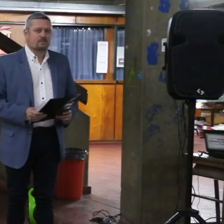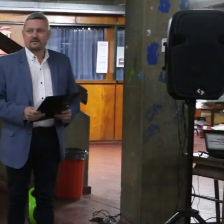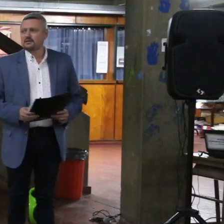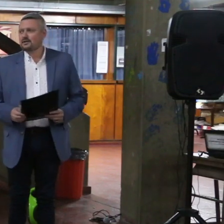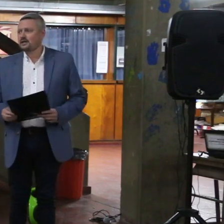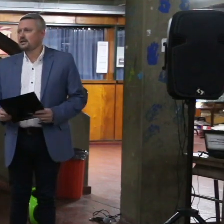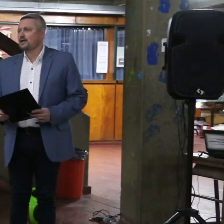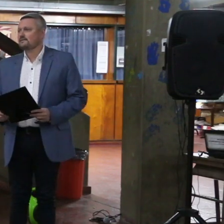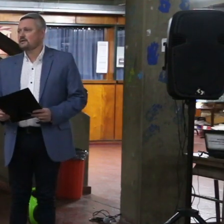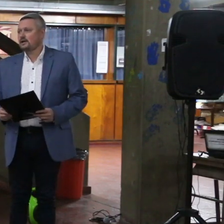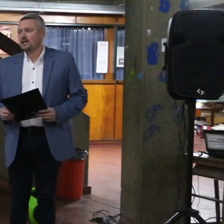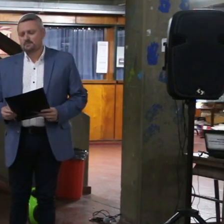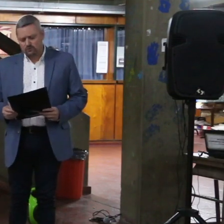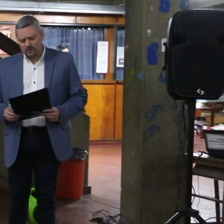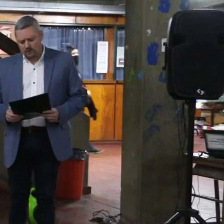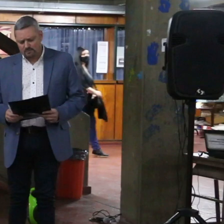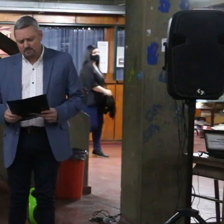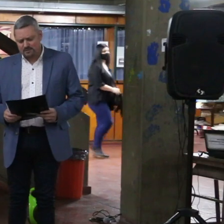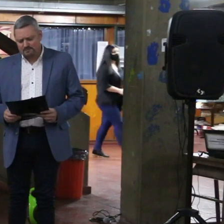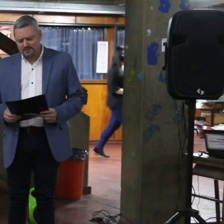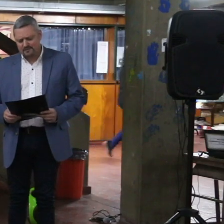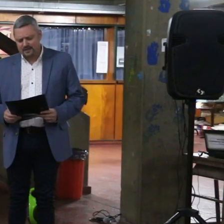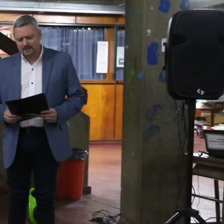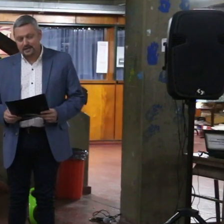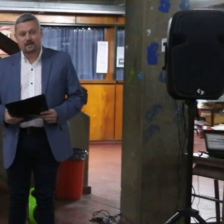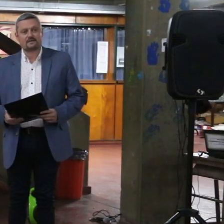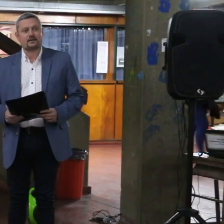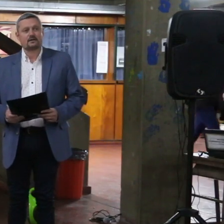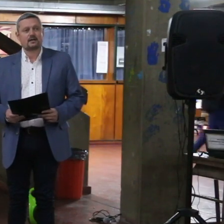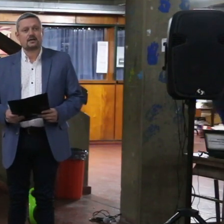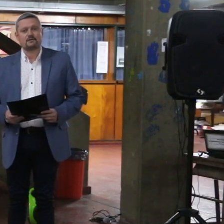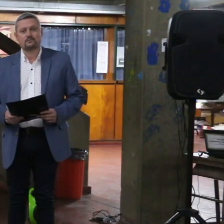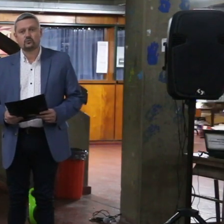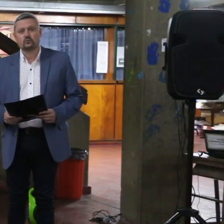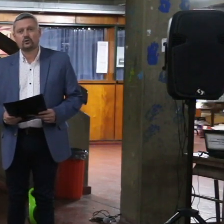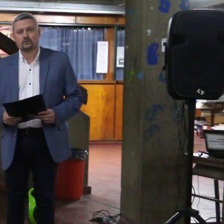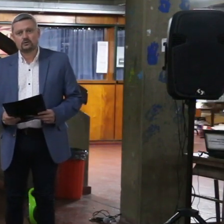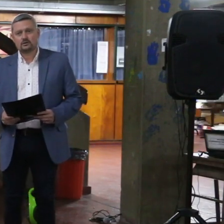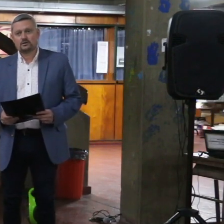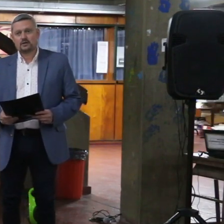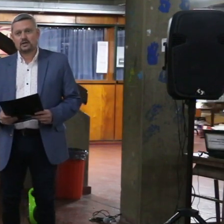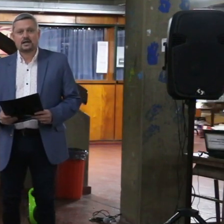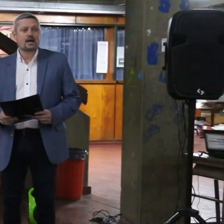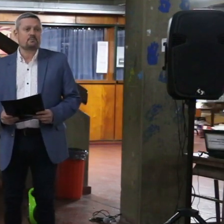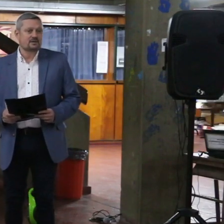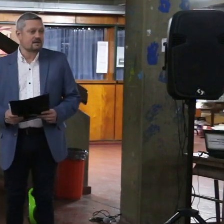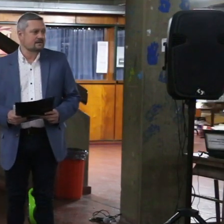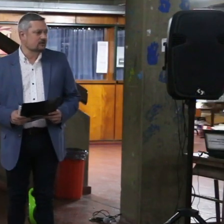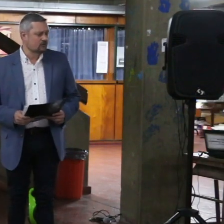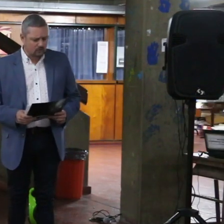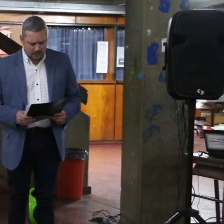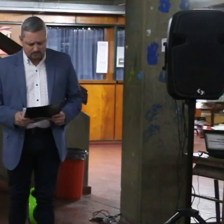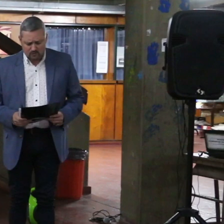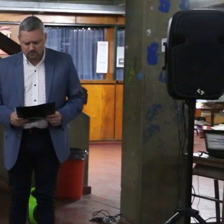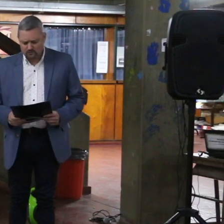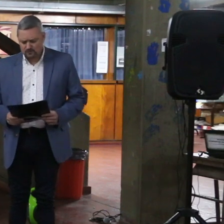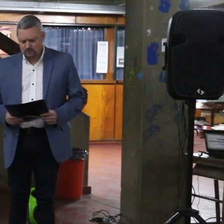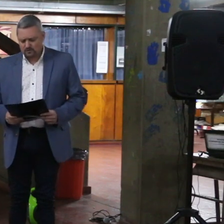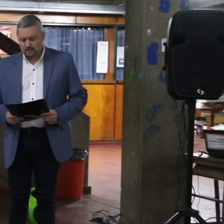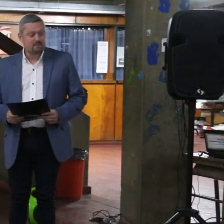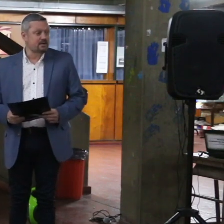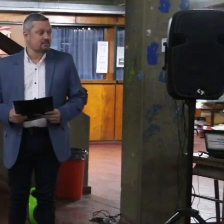nuevas formas, estrategias, elementos que nos permiten pensar en qué hacer de aquí en el futuro y de capitalizar todo lo que